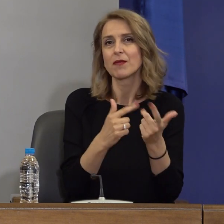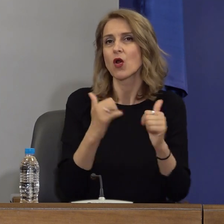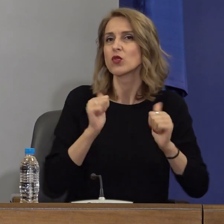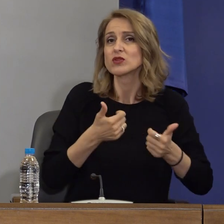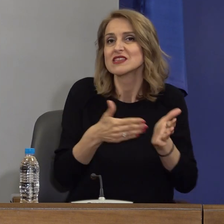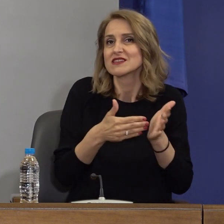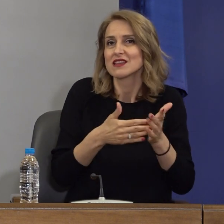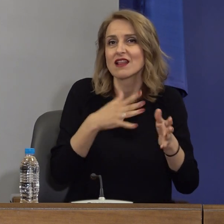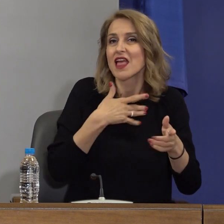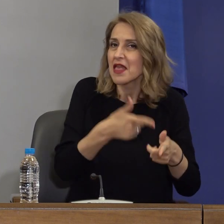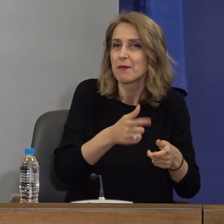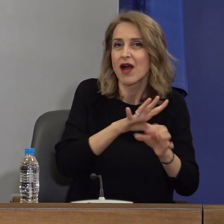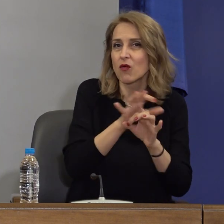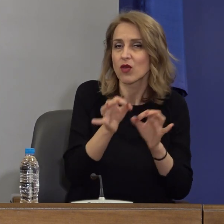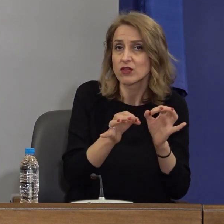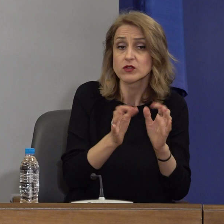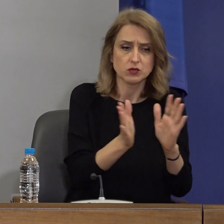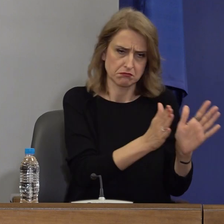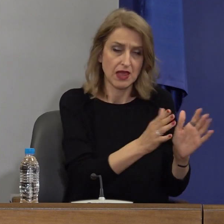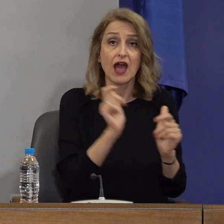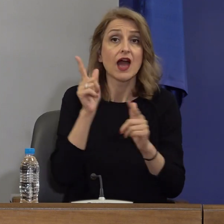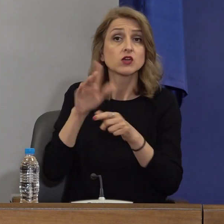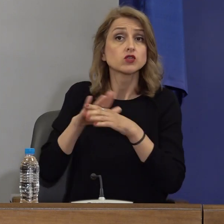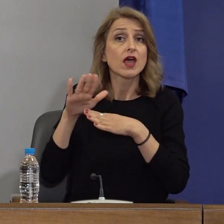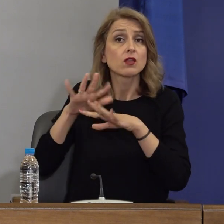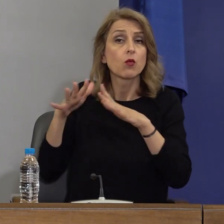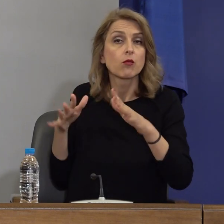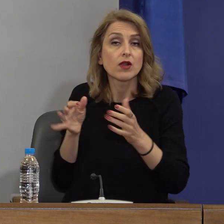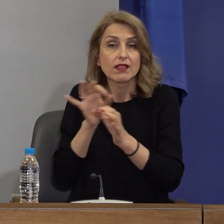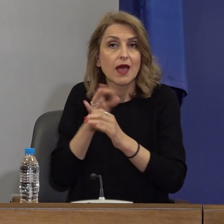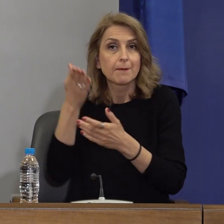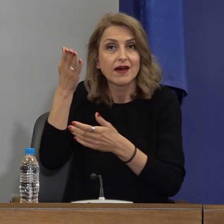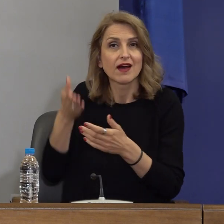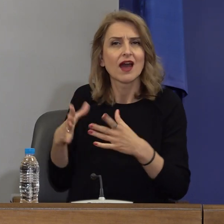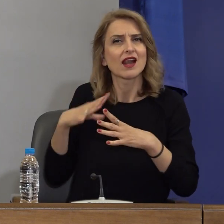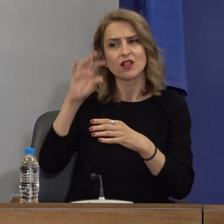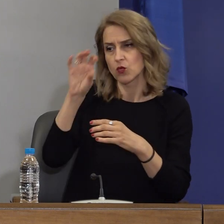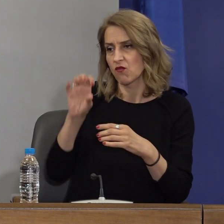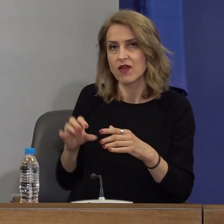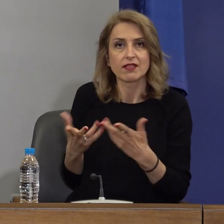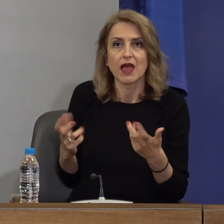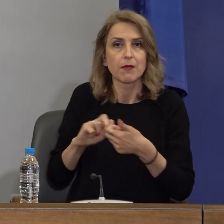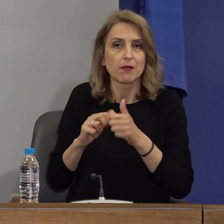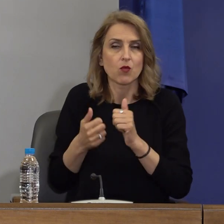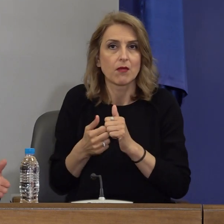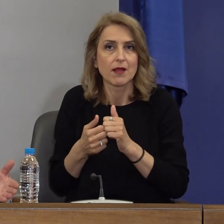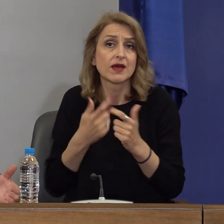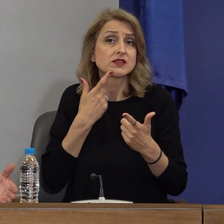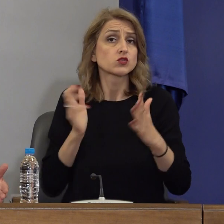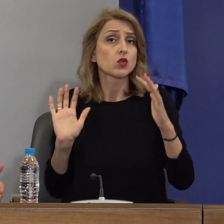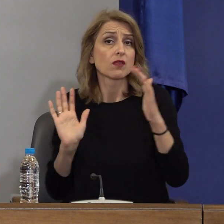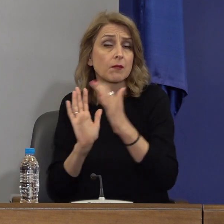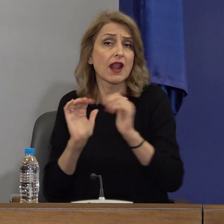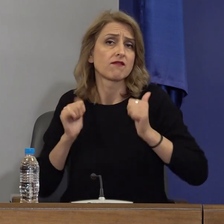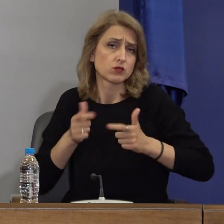но на нашето Черноморие, например, няма никакво основание за намаляване броя на туристите. Вие виждате, че